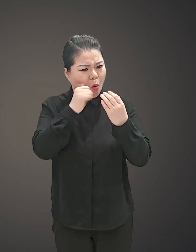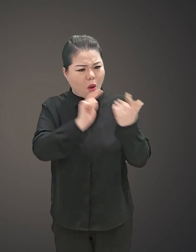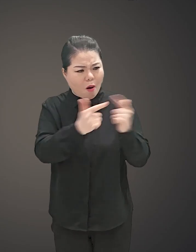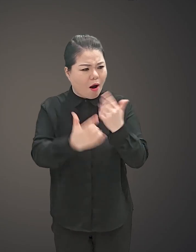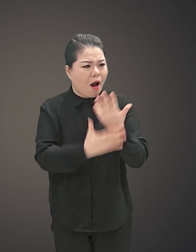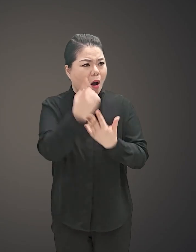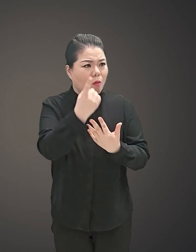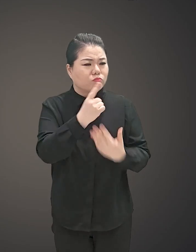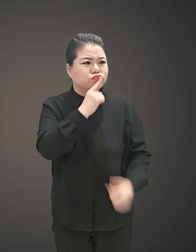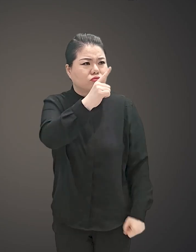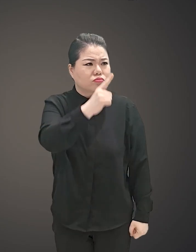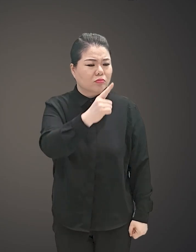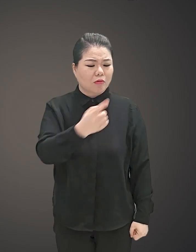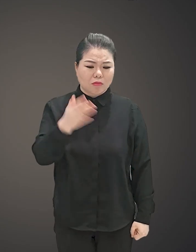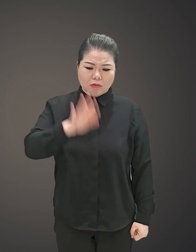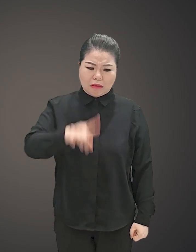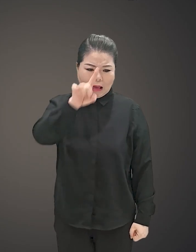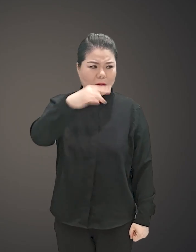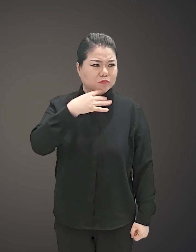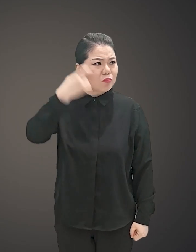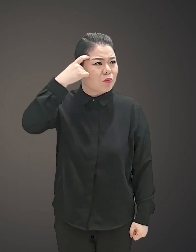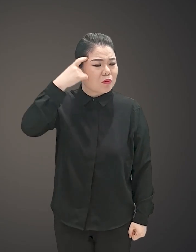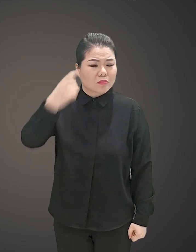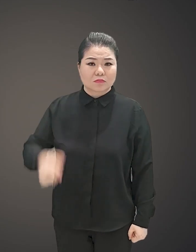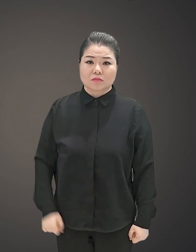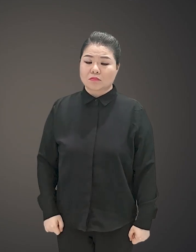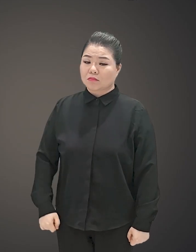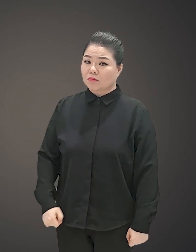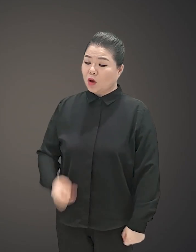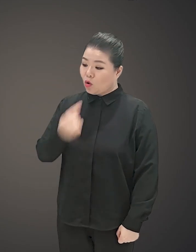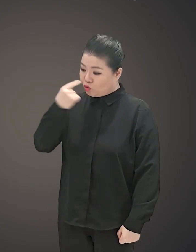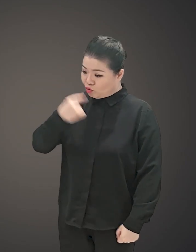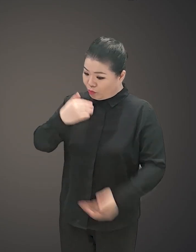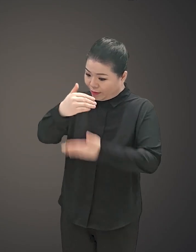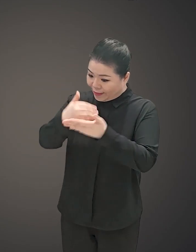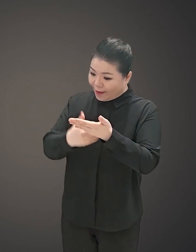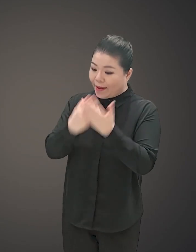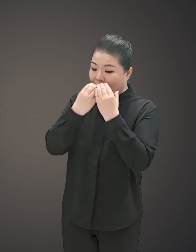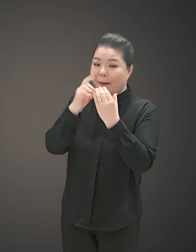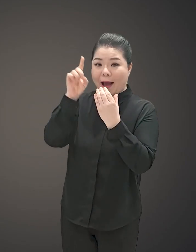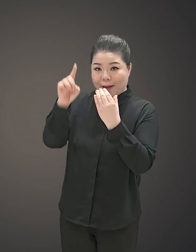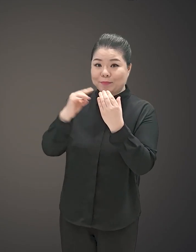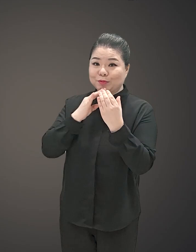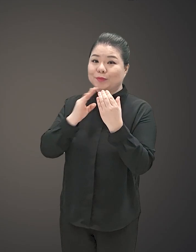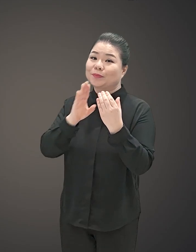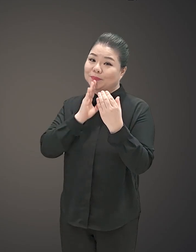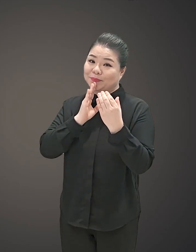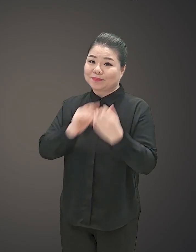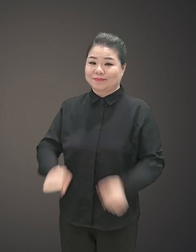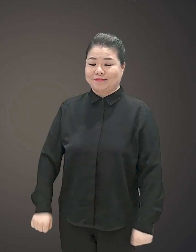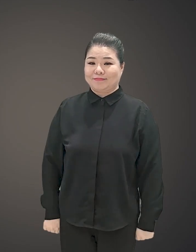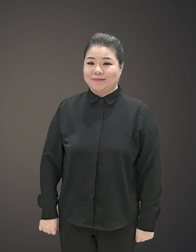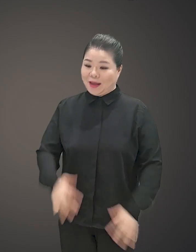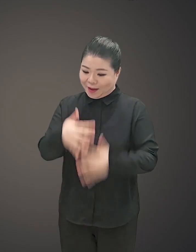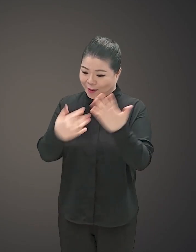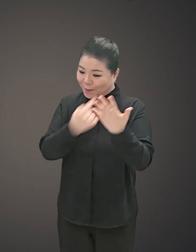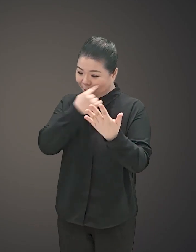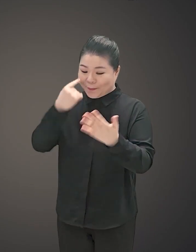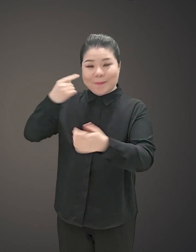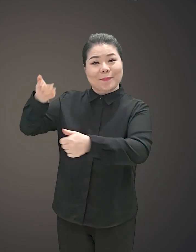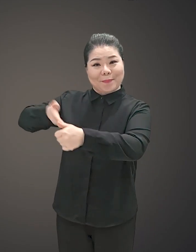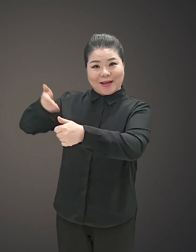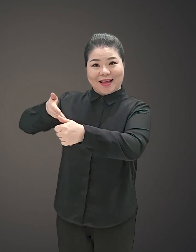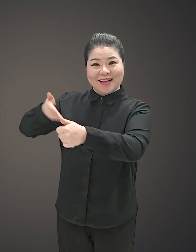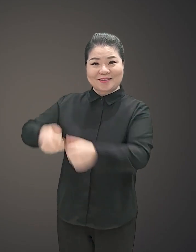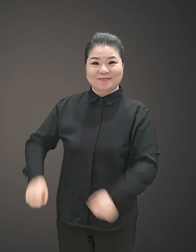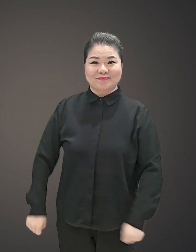세트 시켰는데 왜 단품이 나온 거야? 고객님, 주문 명세표에 햄버거 단품 메뉴 주문하신 것으로 확인됩니다. 영수증